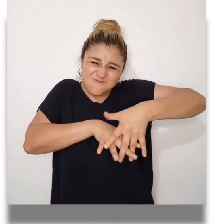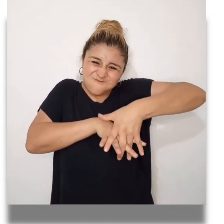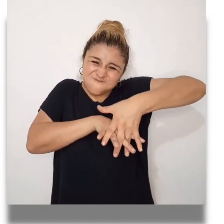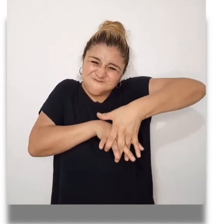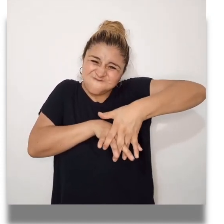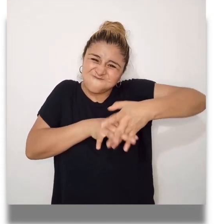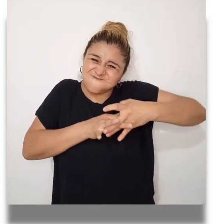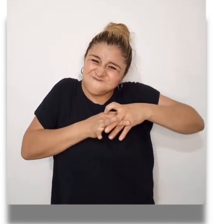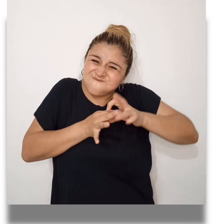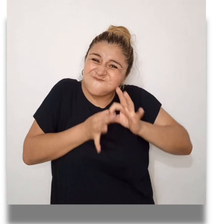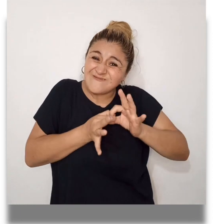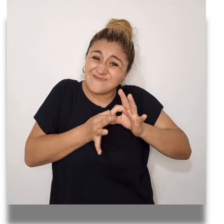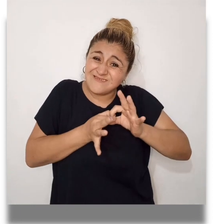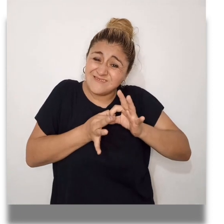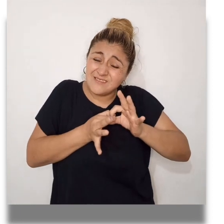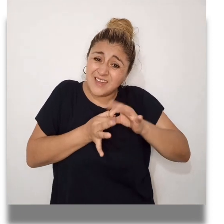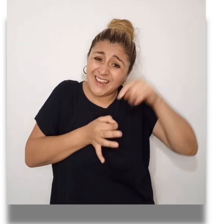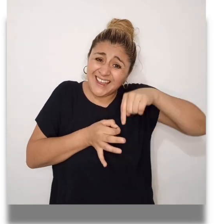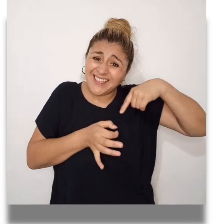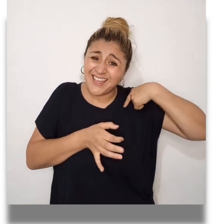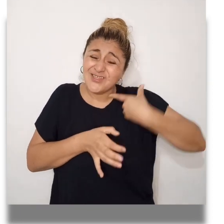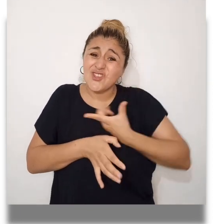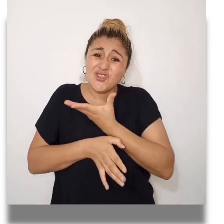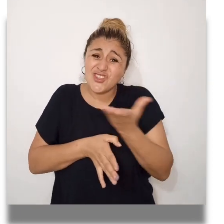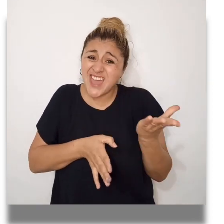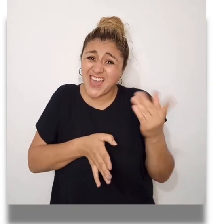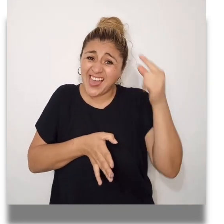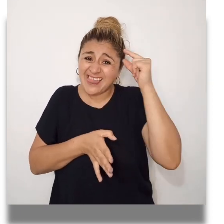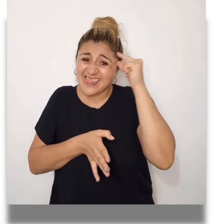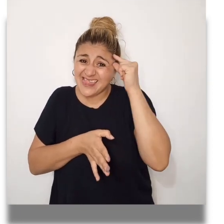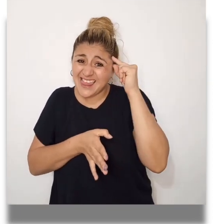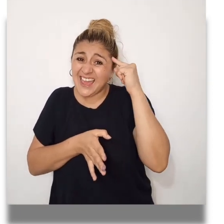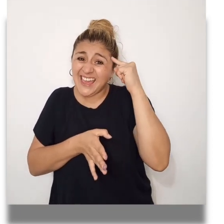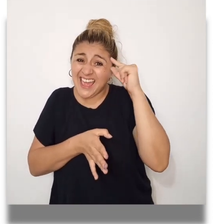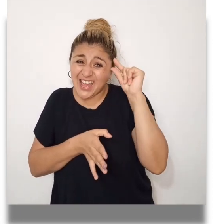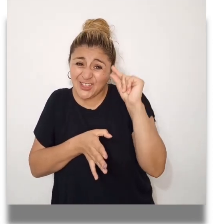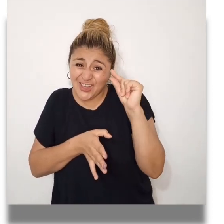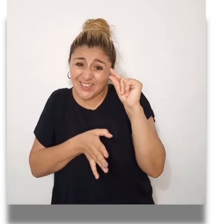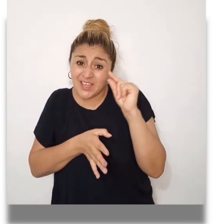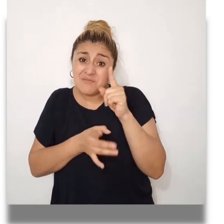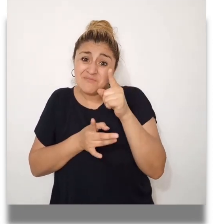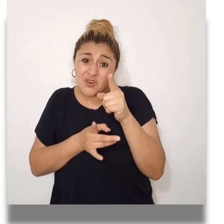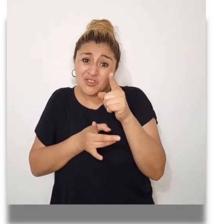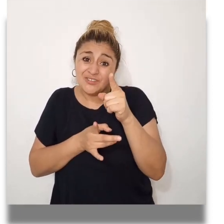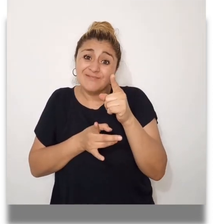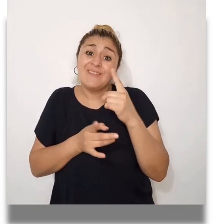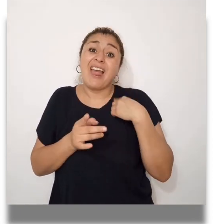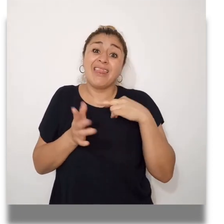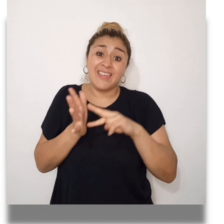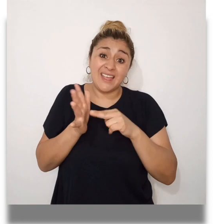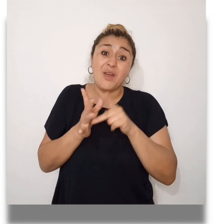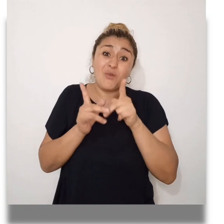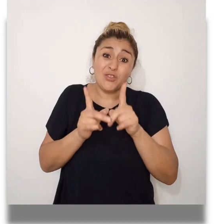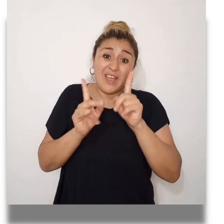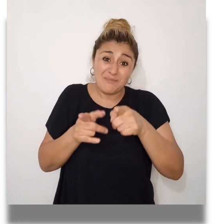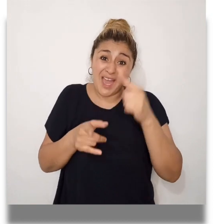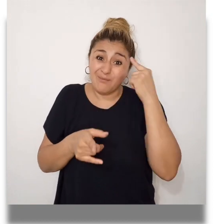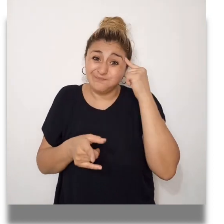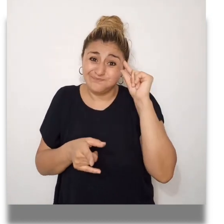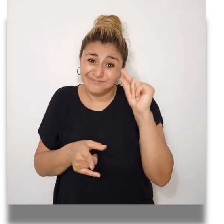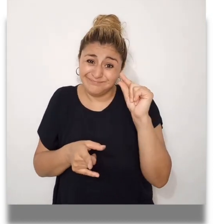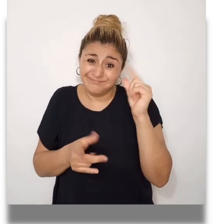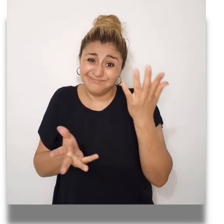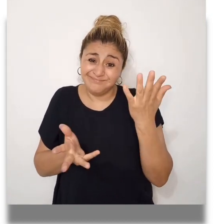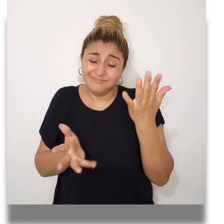Serás ignorante. Tu ne peux pas acquérir la sagesse dans un milieu ignorant. No